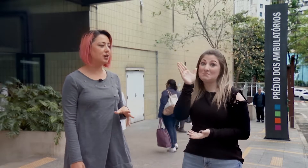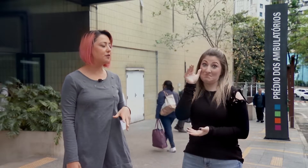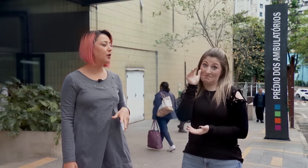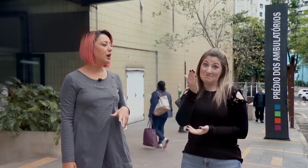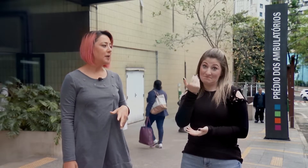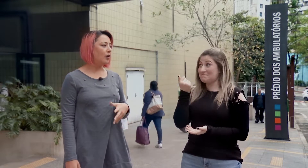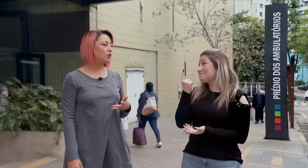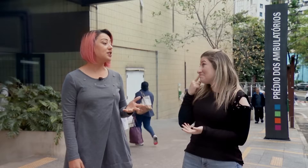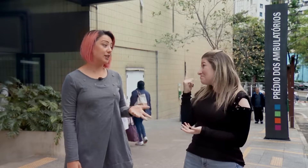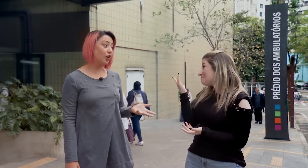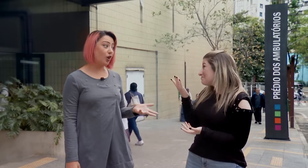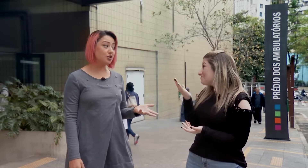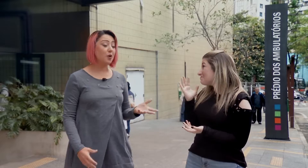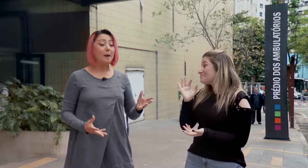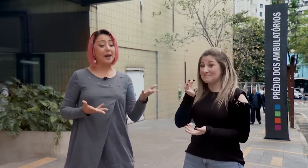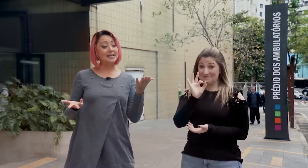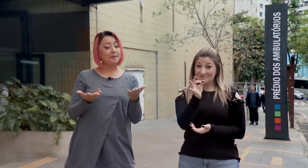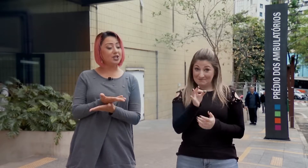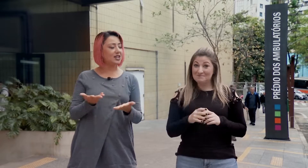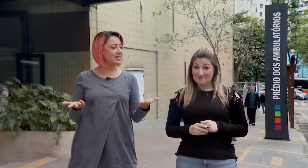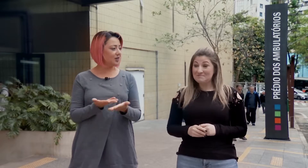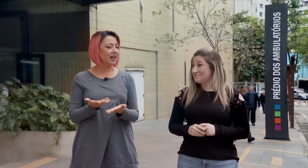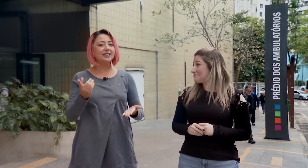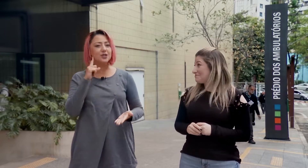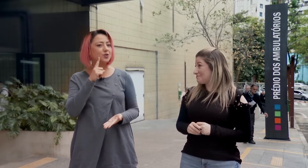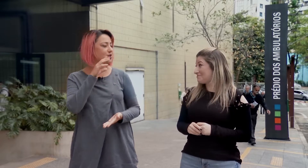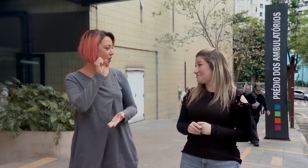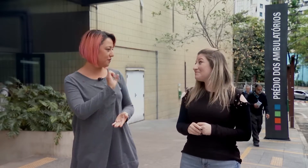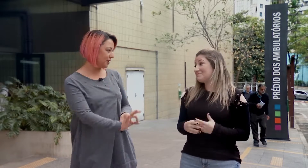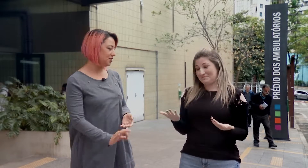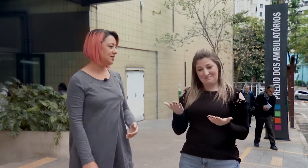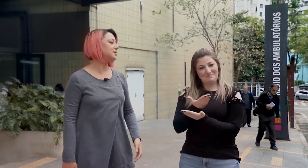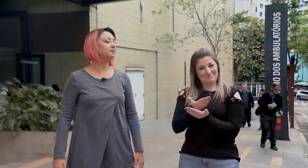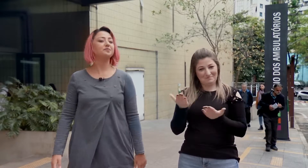aplicativo, é um recurso tecnológico para essa mediação, né, entre surdos e ouvintes.